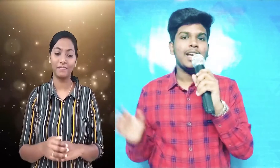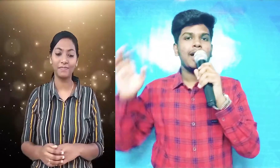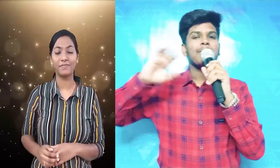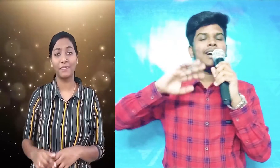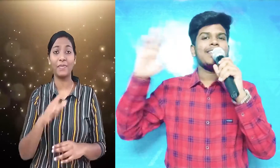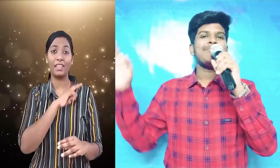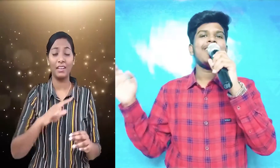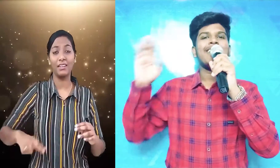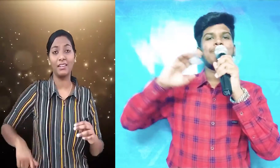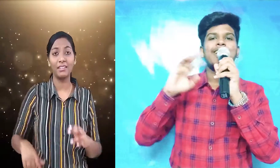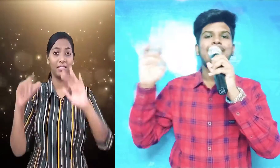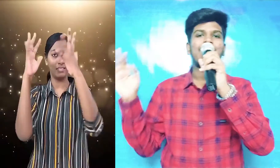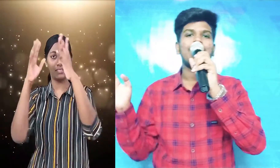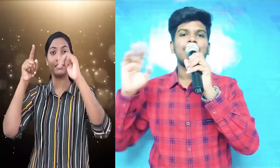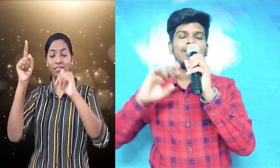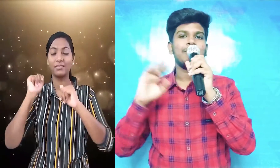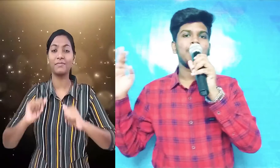பெரியவா. மகிமை மகிமை பிரபு,